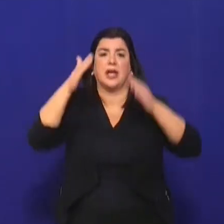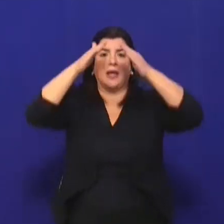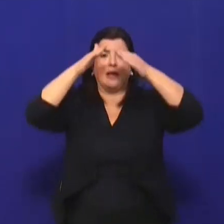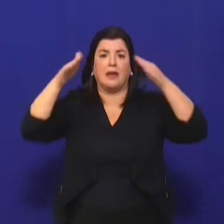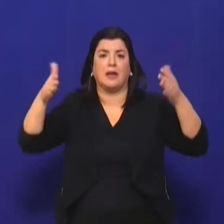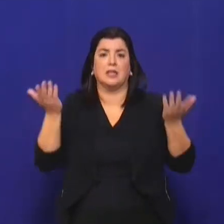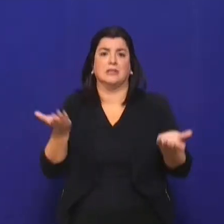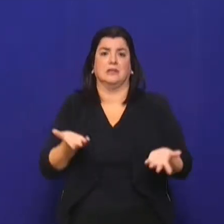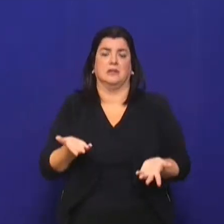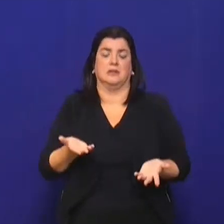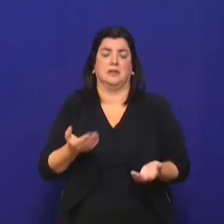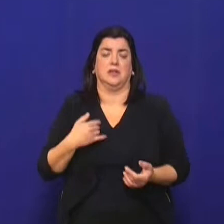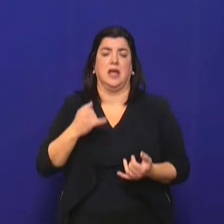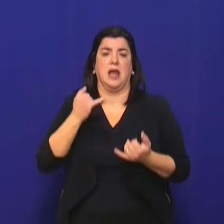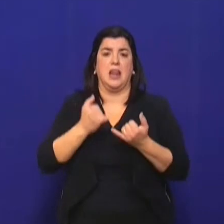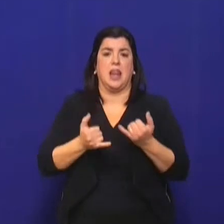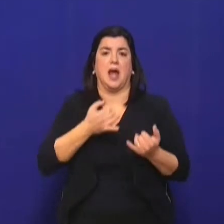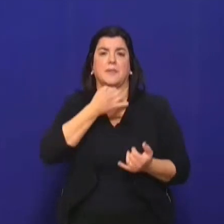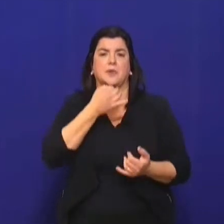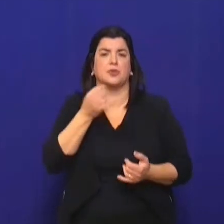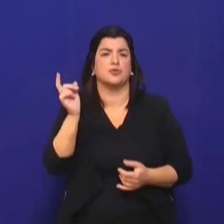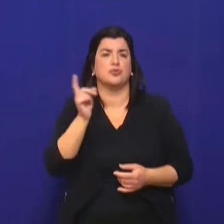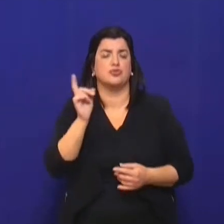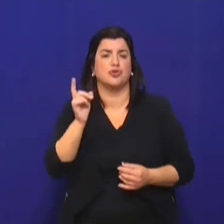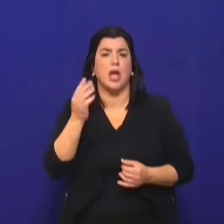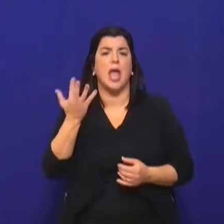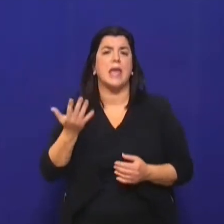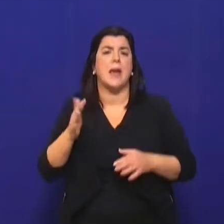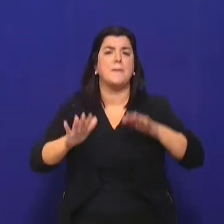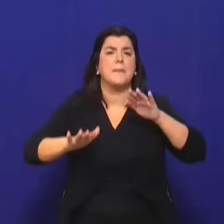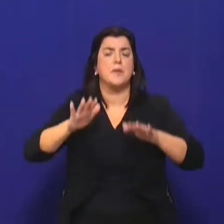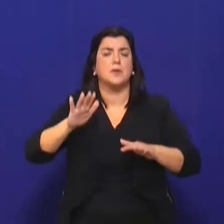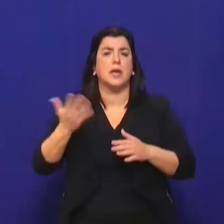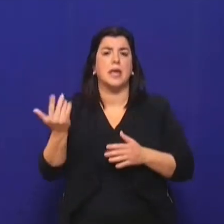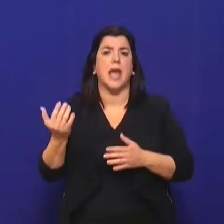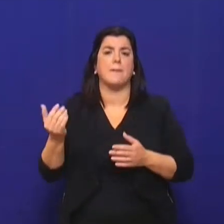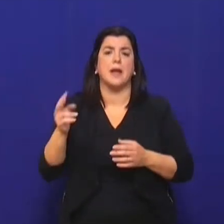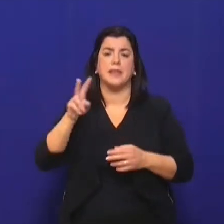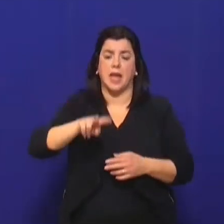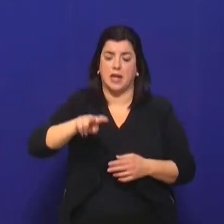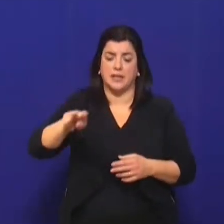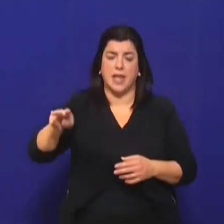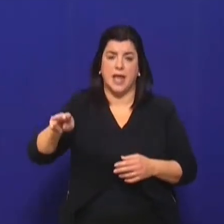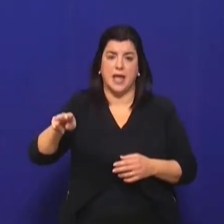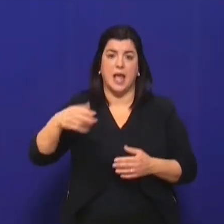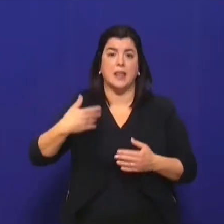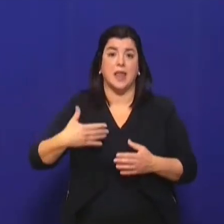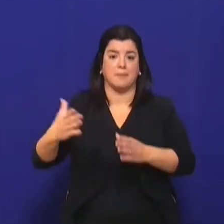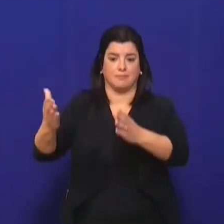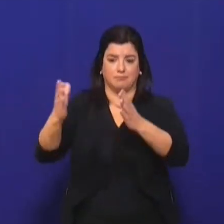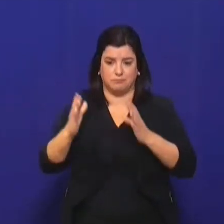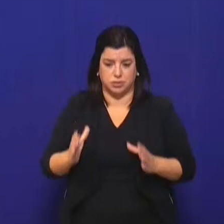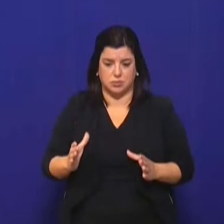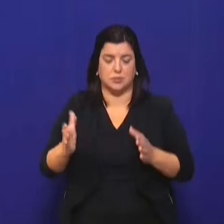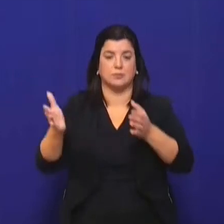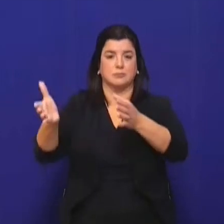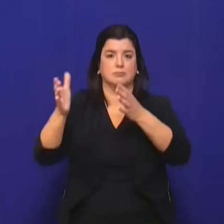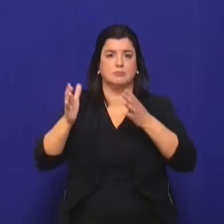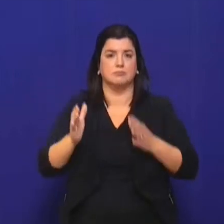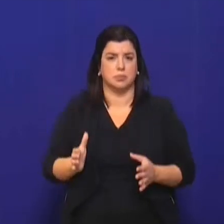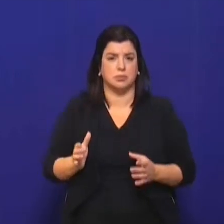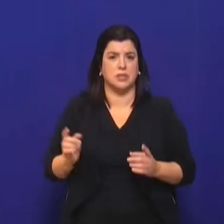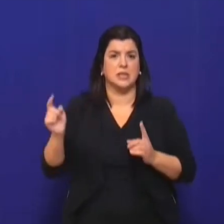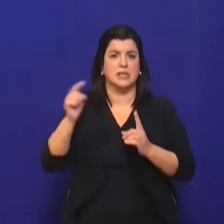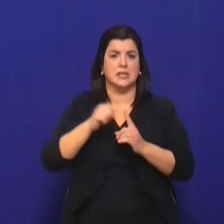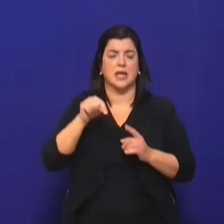l-aħħar mistoqsija hija dwar il-medja ta' kemm qed nirċievu. Semmejt li kull nhar ta' tnejn qed nirċievu ammont ta' tilqim, sissa kien